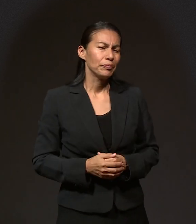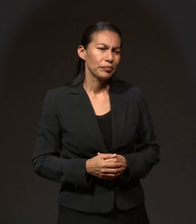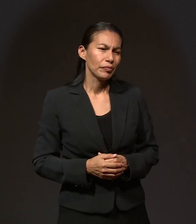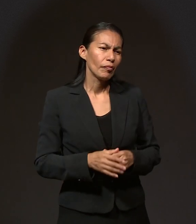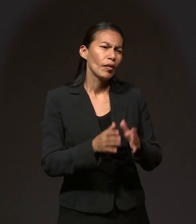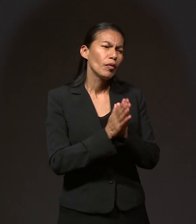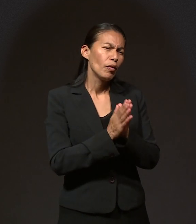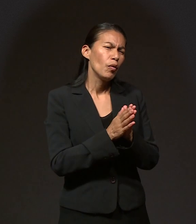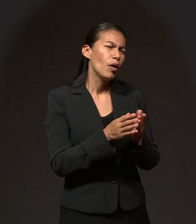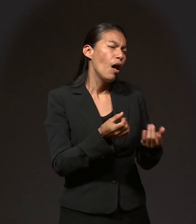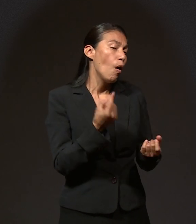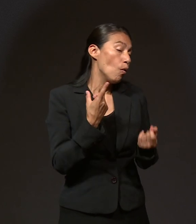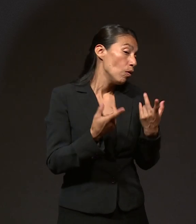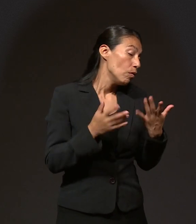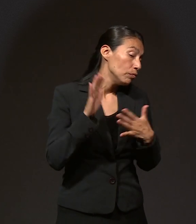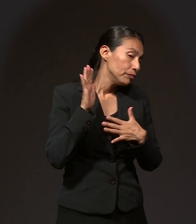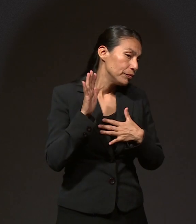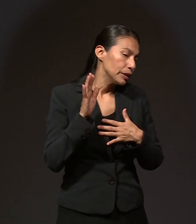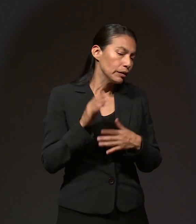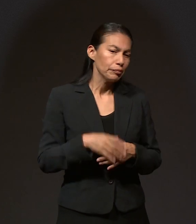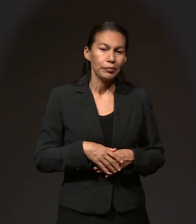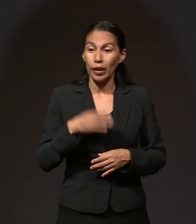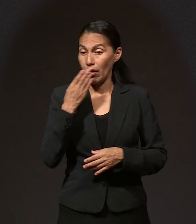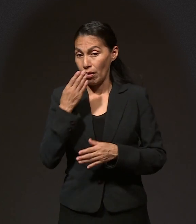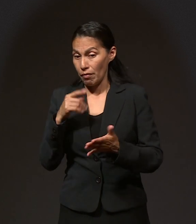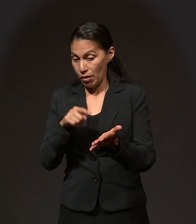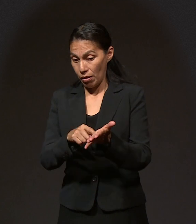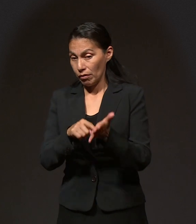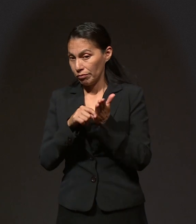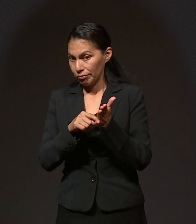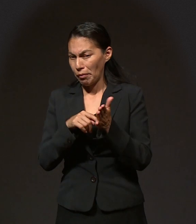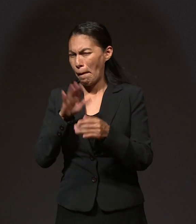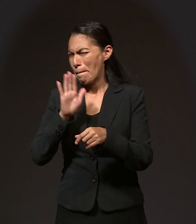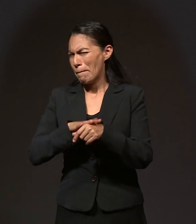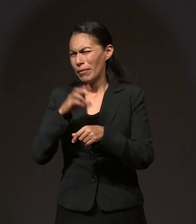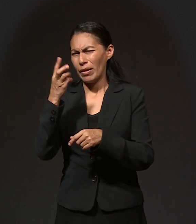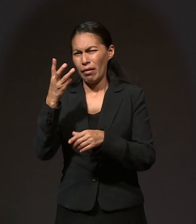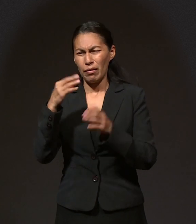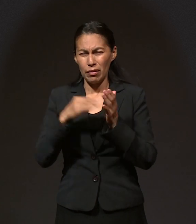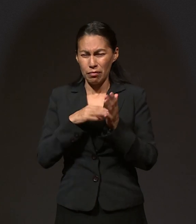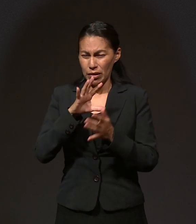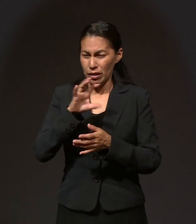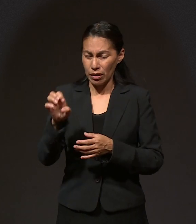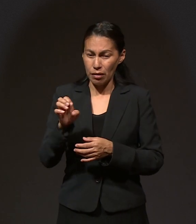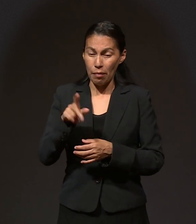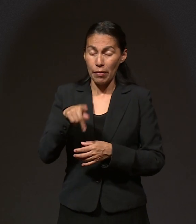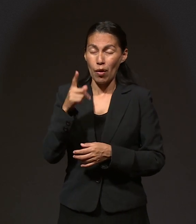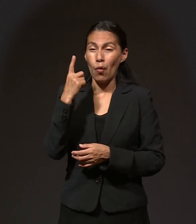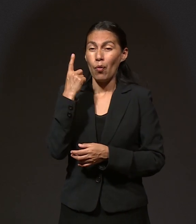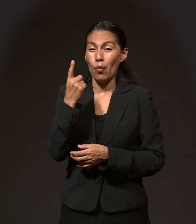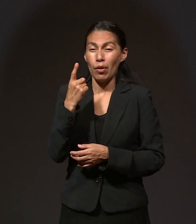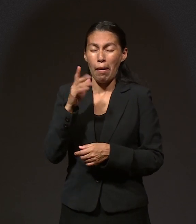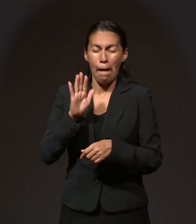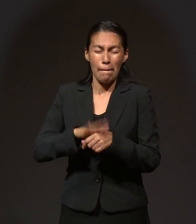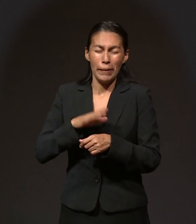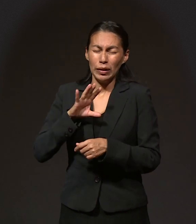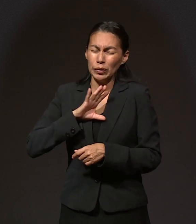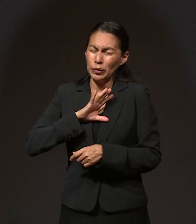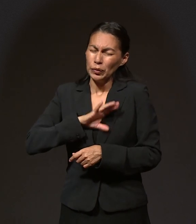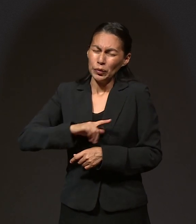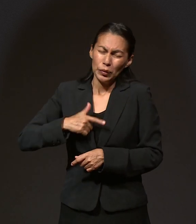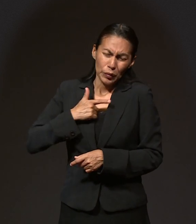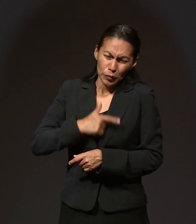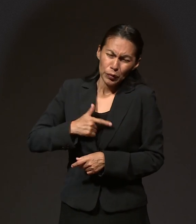le ha sostenido en oración, Pastor, o una de las promesas que ha tenido? Hay más de 3.500 promesas en realidad, pero la que realmente me